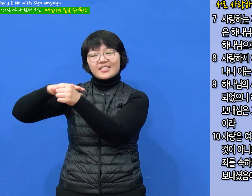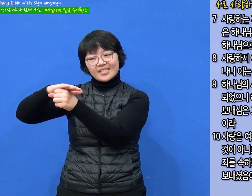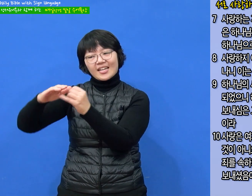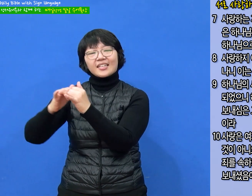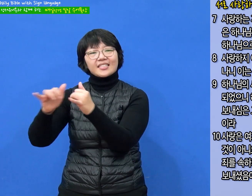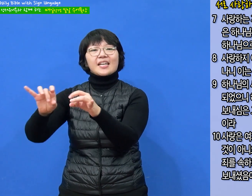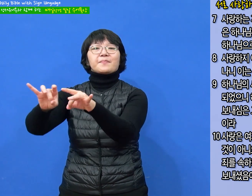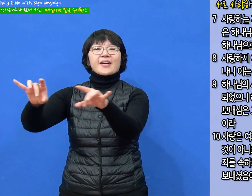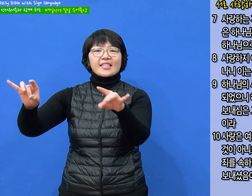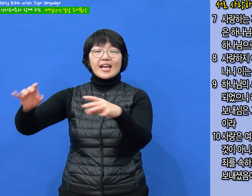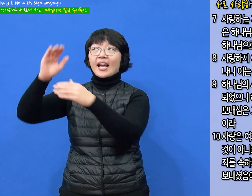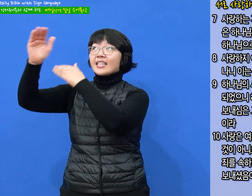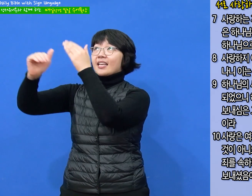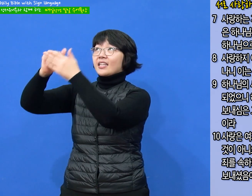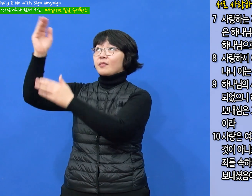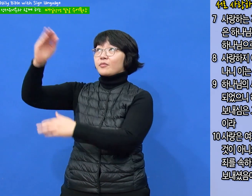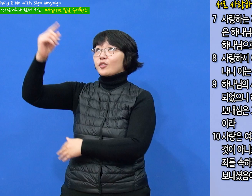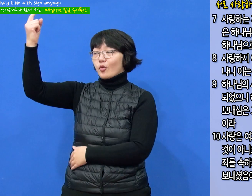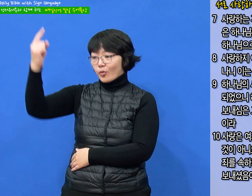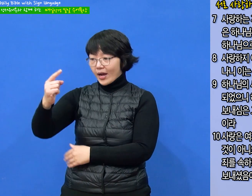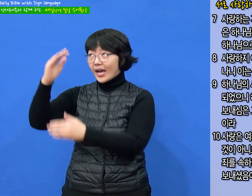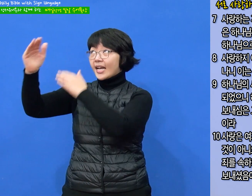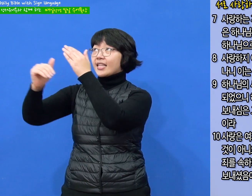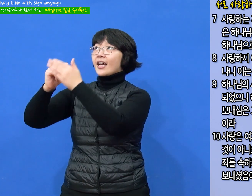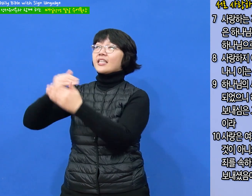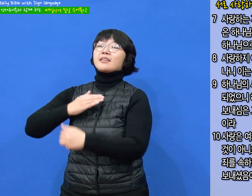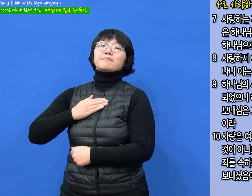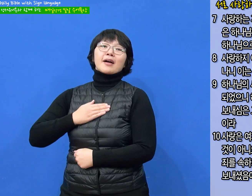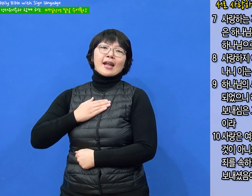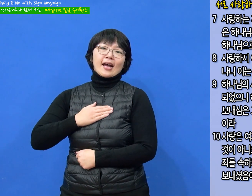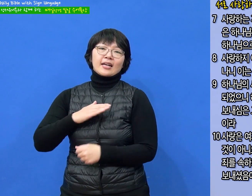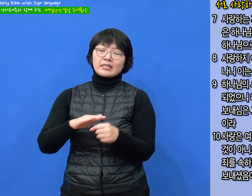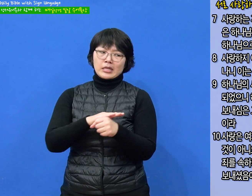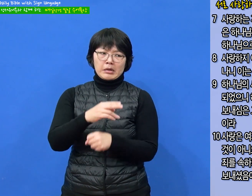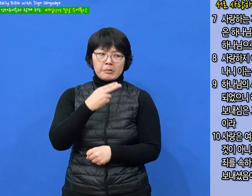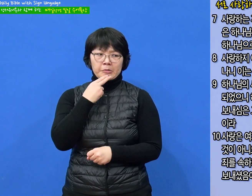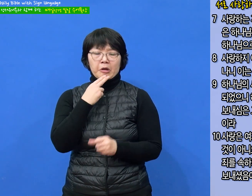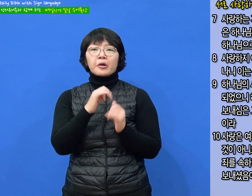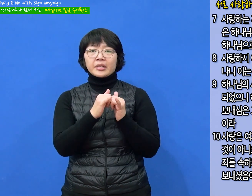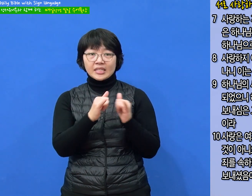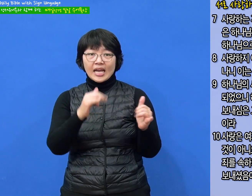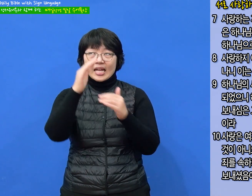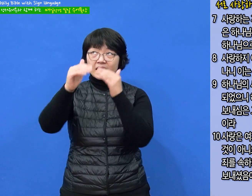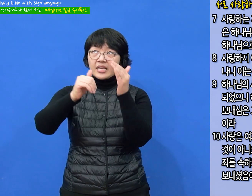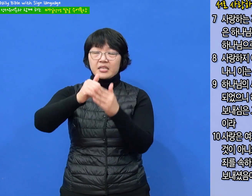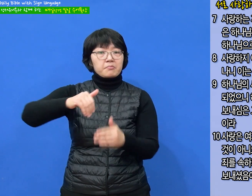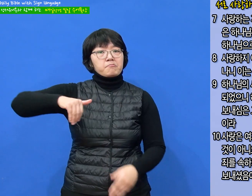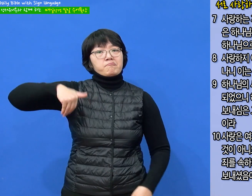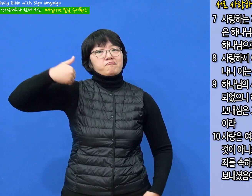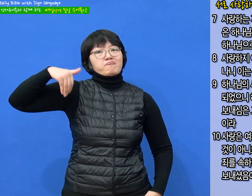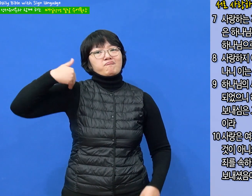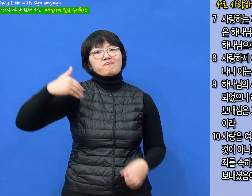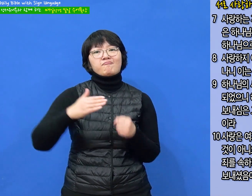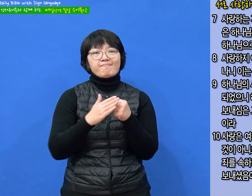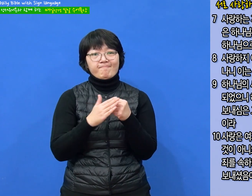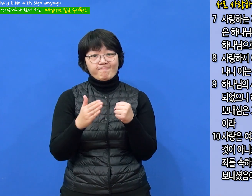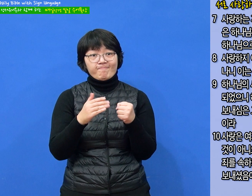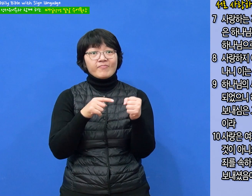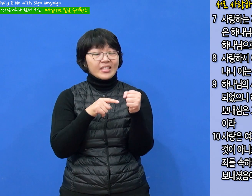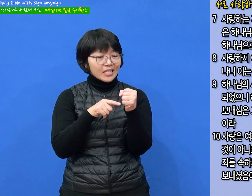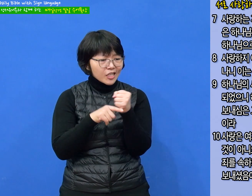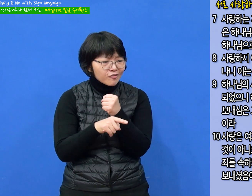자마다 하나님으로부터 나서 하나님을 알고 사랑하지 아니하는 자는 하나님을 알지 못하나니